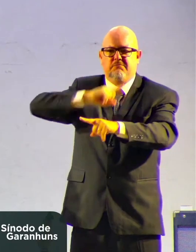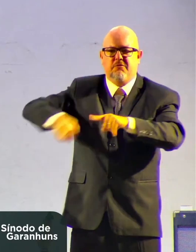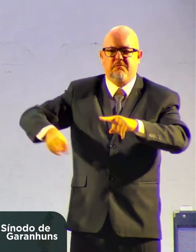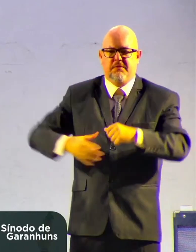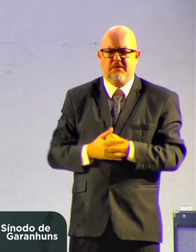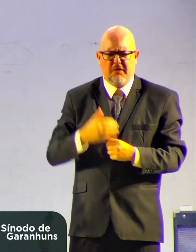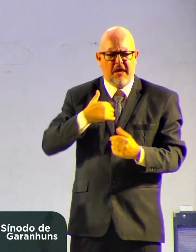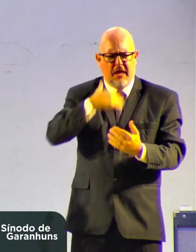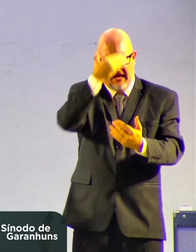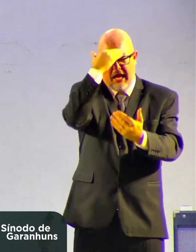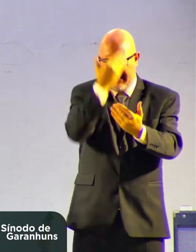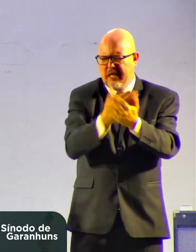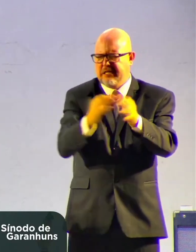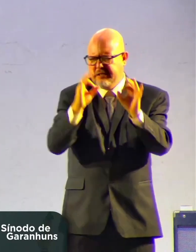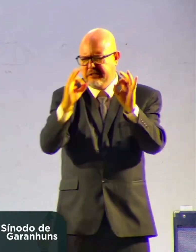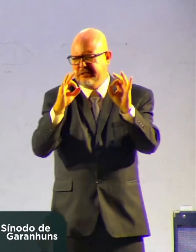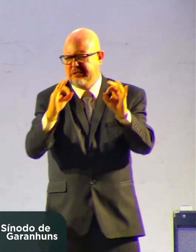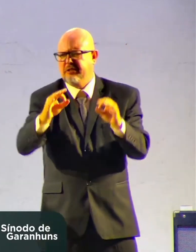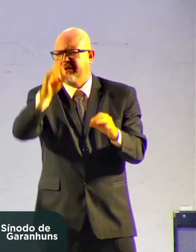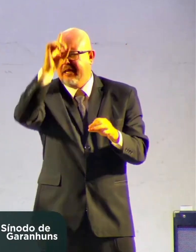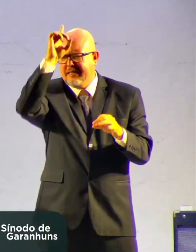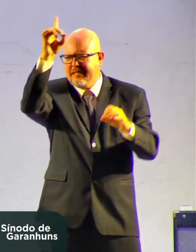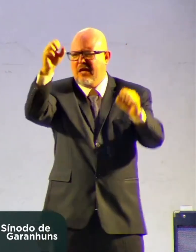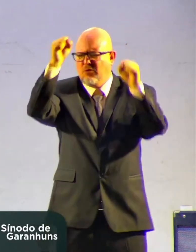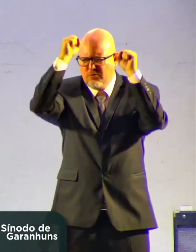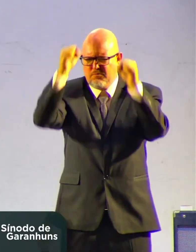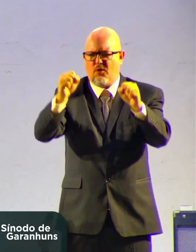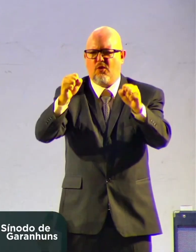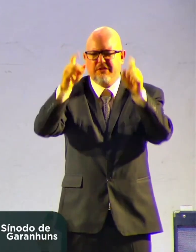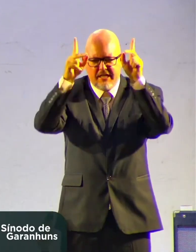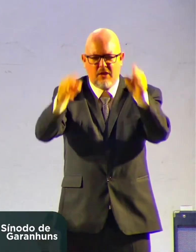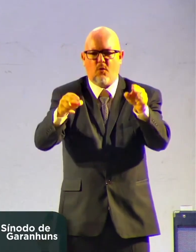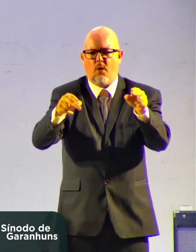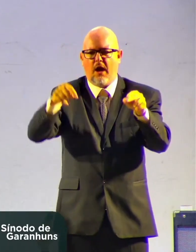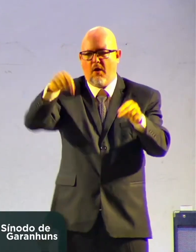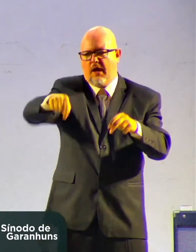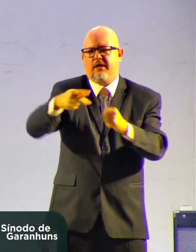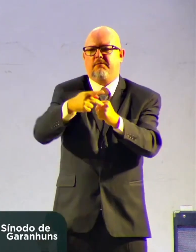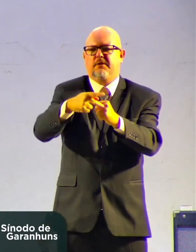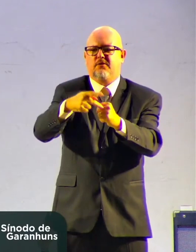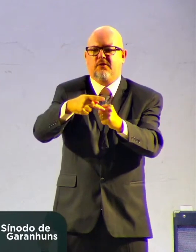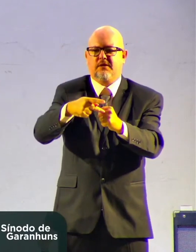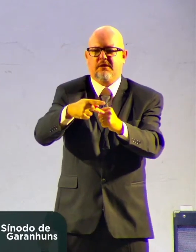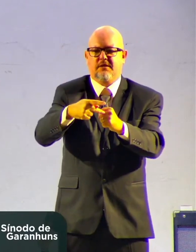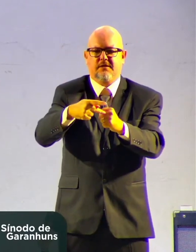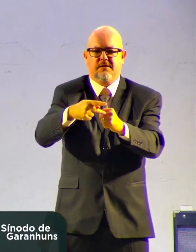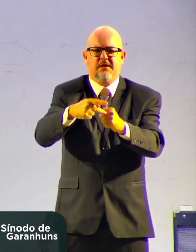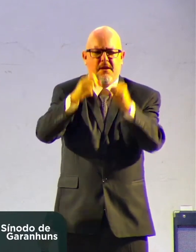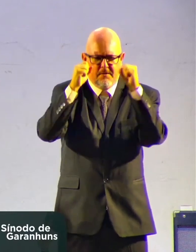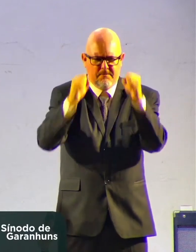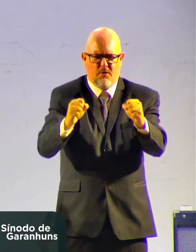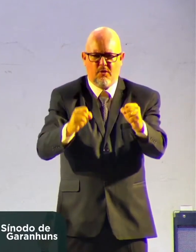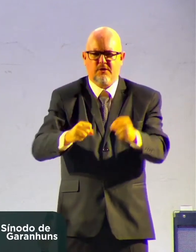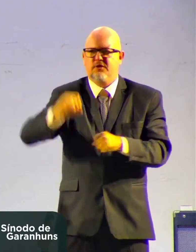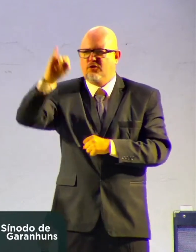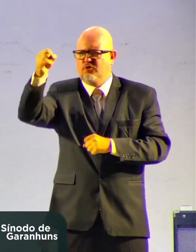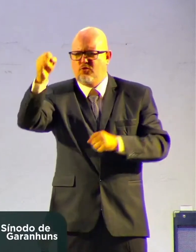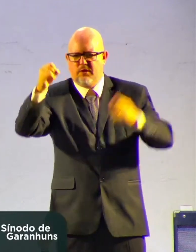Eu creio, meus irmãos, que Deus pode fazer o mesmo aqui em Petrolina,